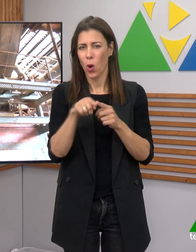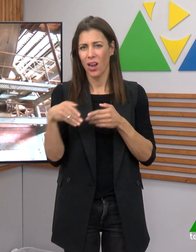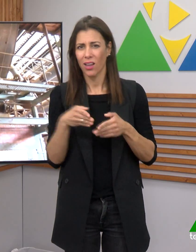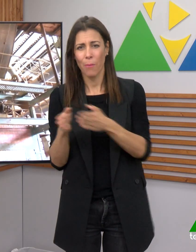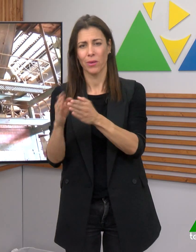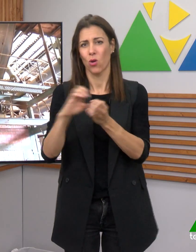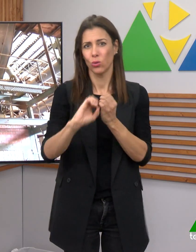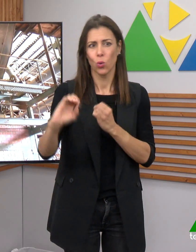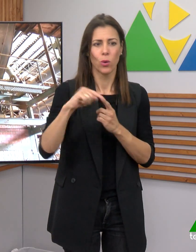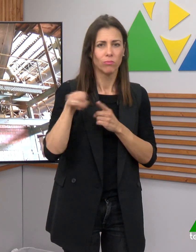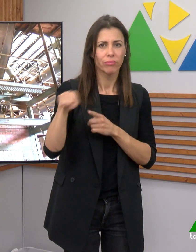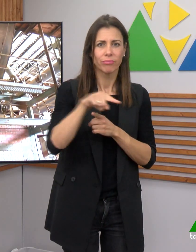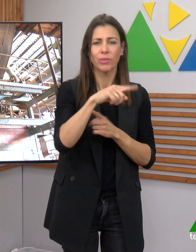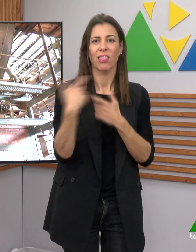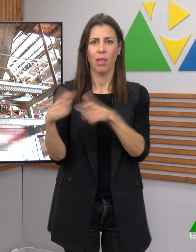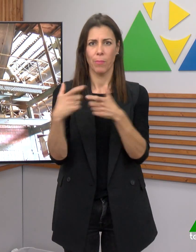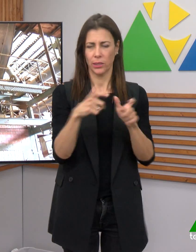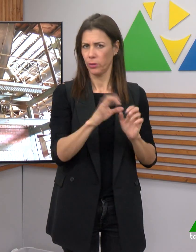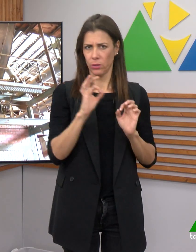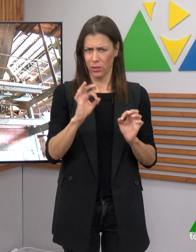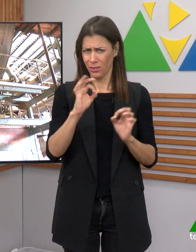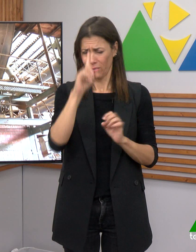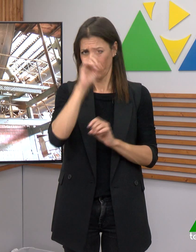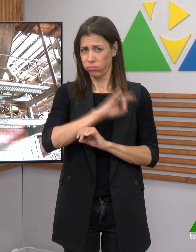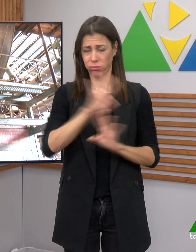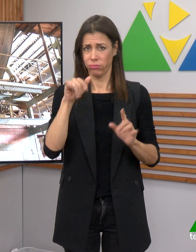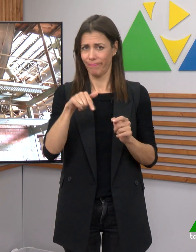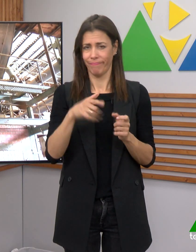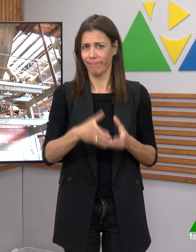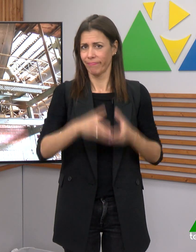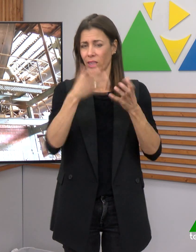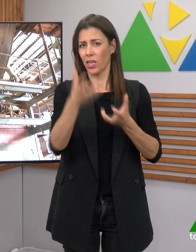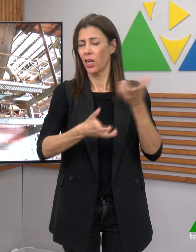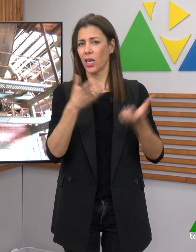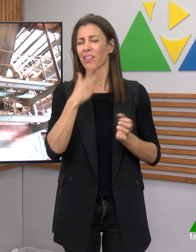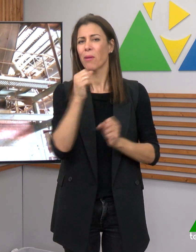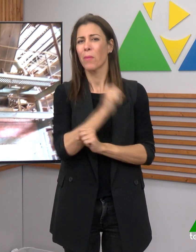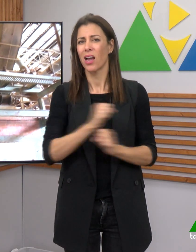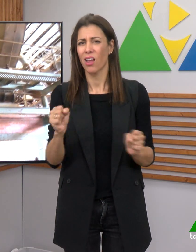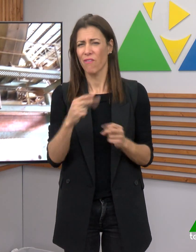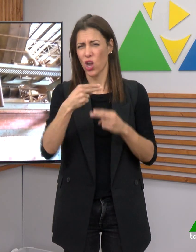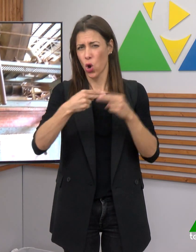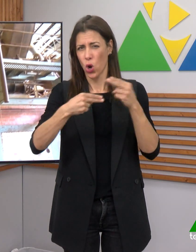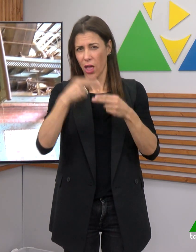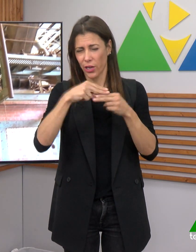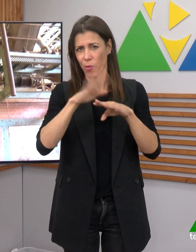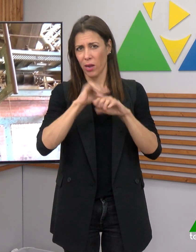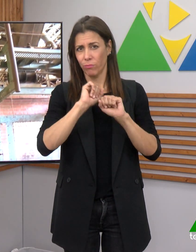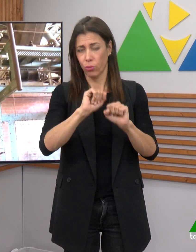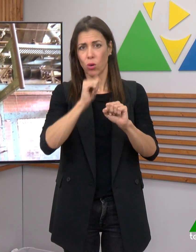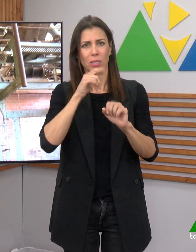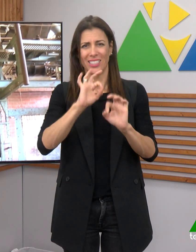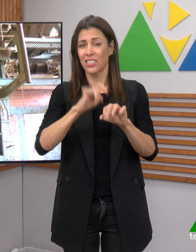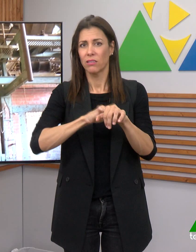departamentos de la fábrica. Es impresionante esta nave de calderas, es magnífica, los ladrillos refractarios son muy